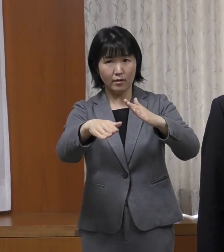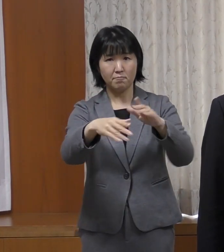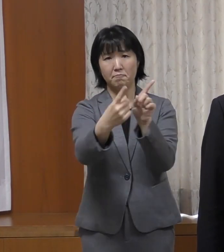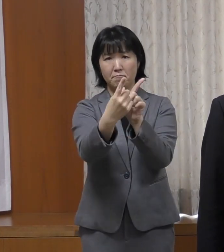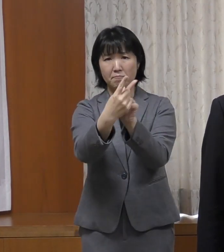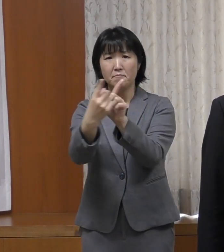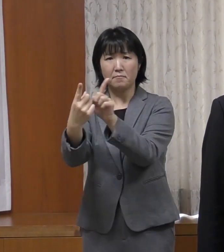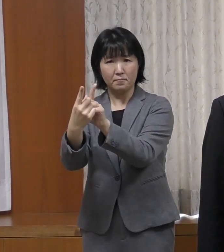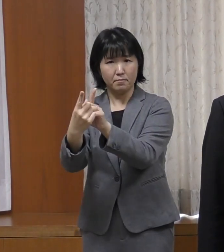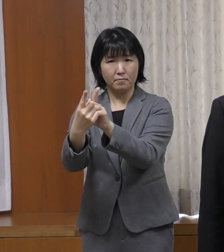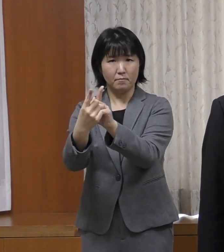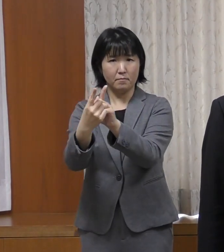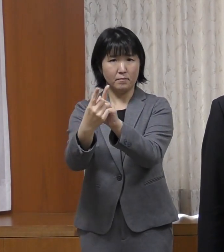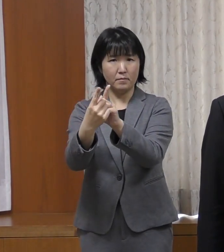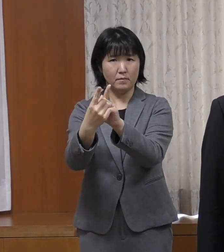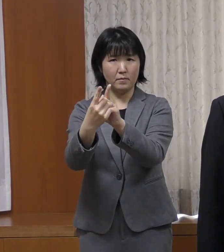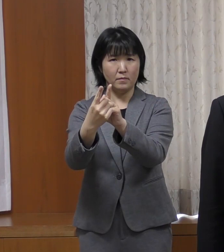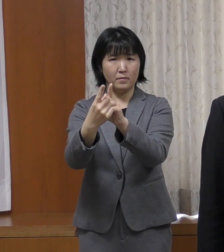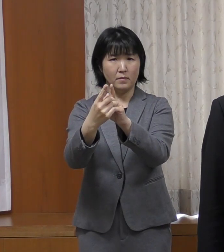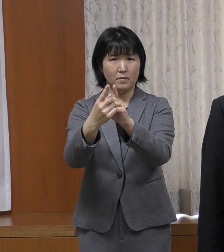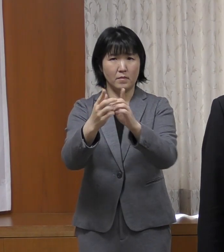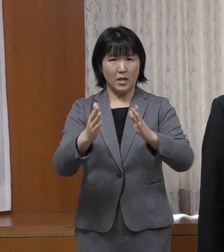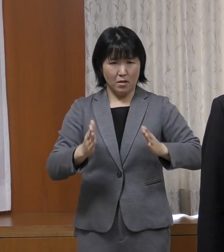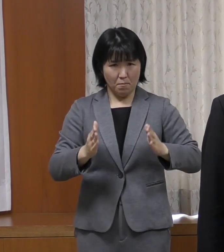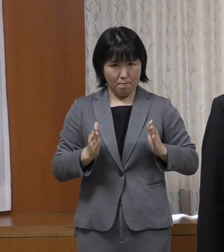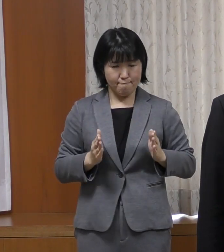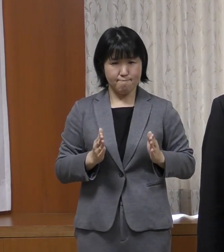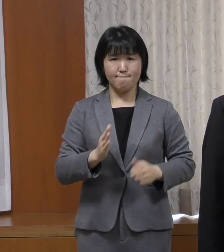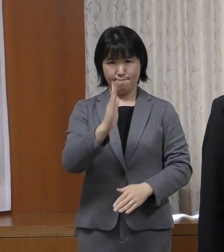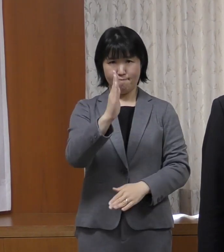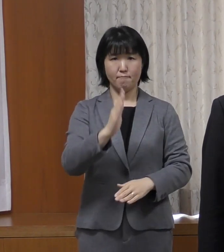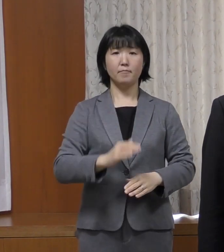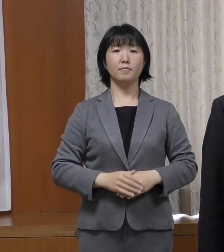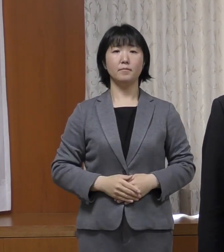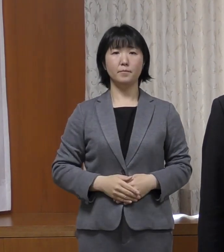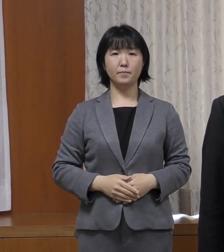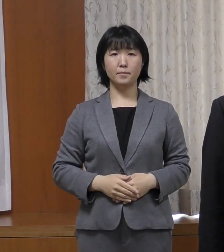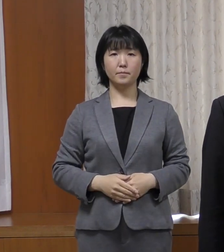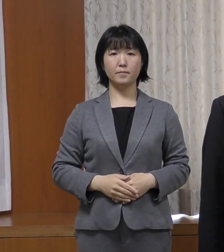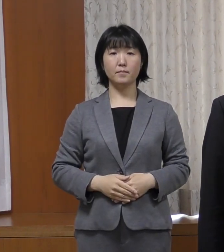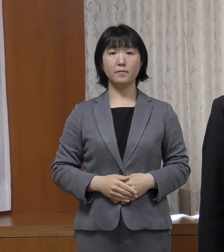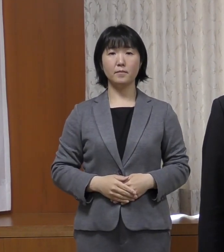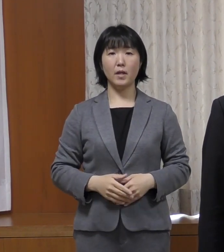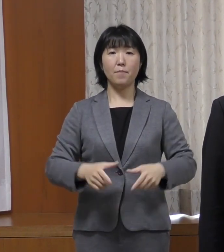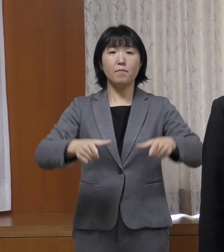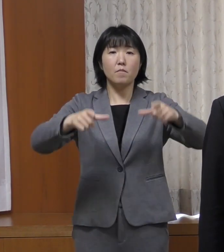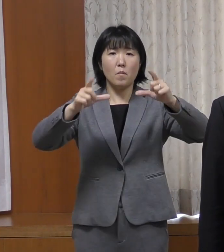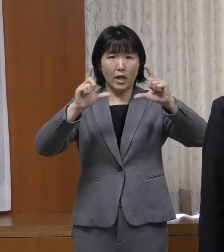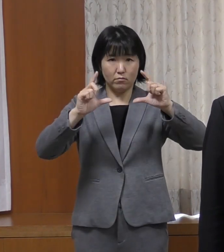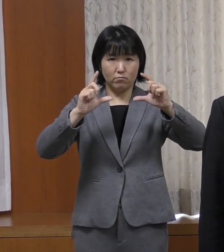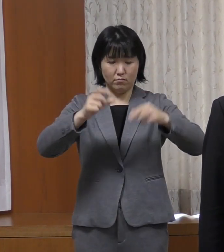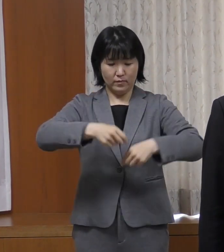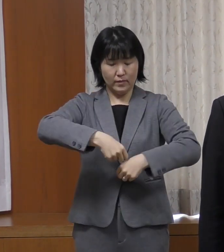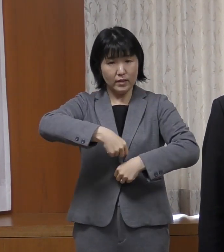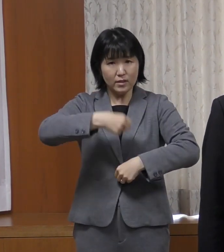を必ず避ける。マスクは正しく着用する